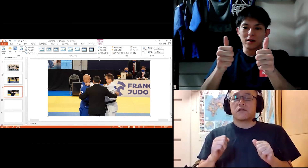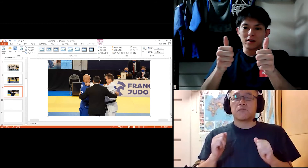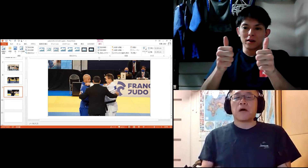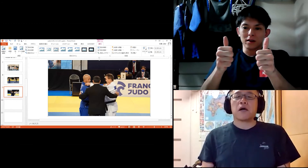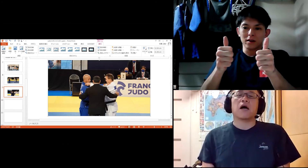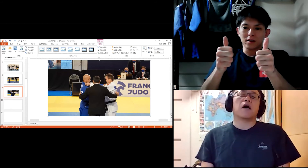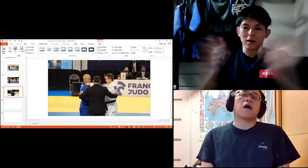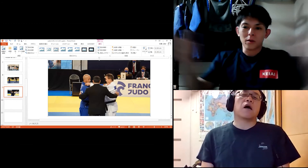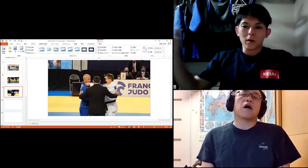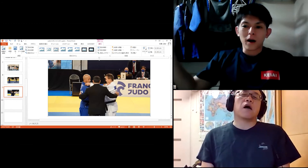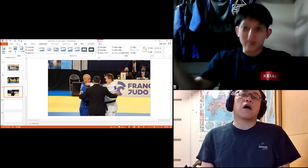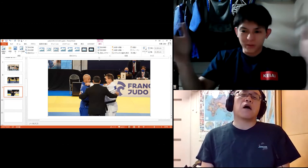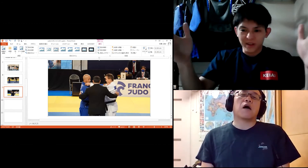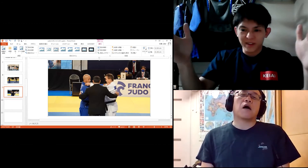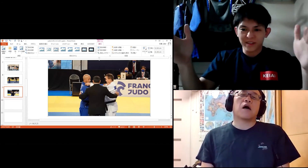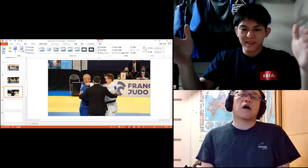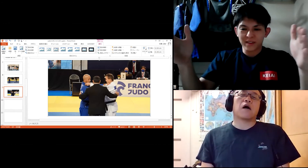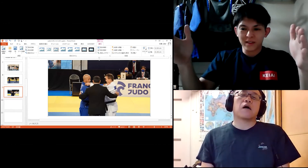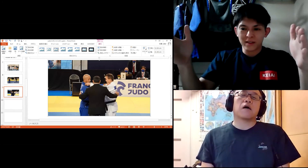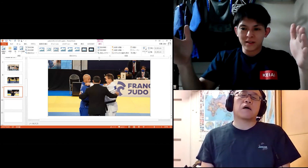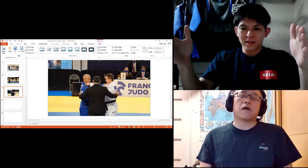で、審判が、